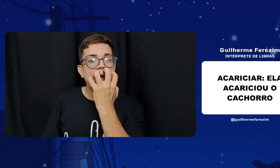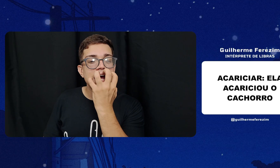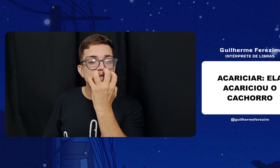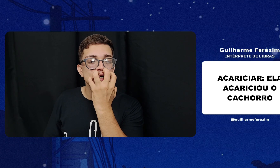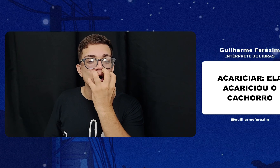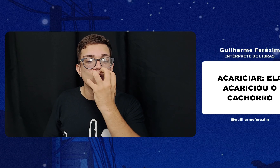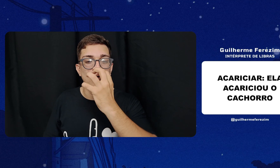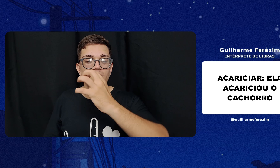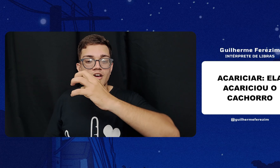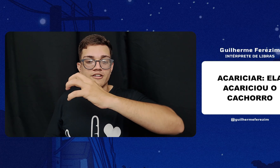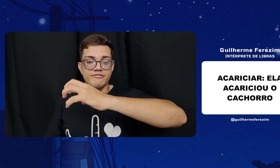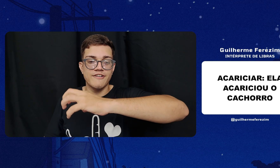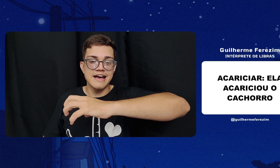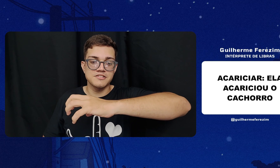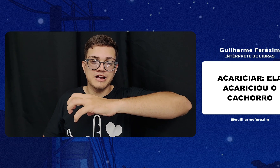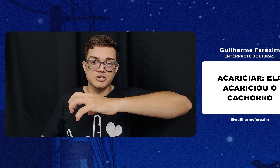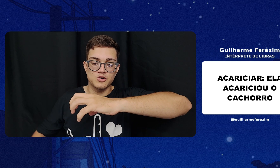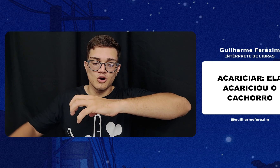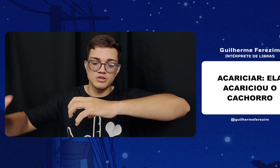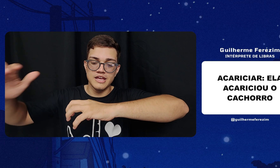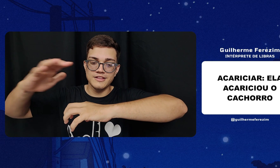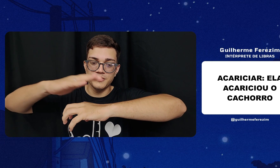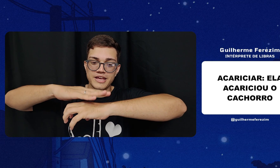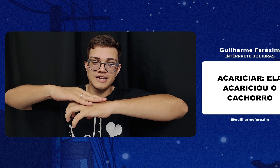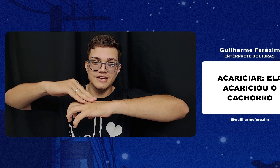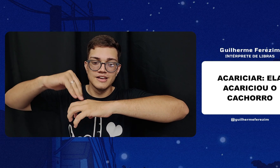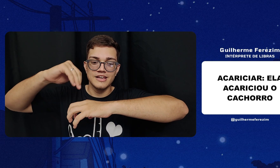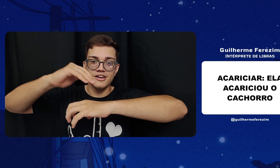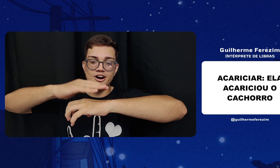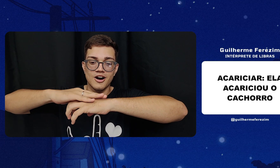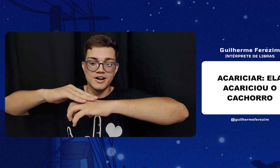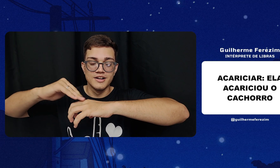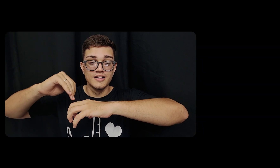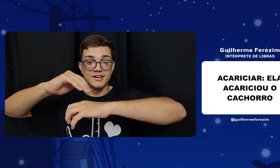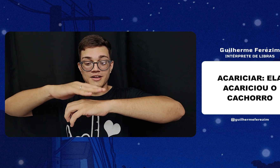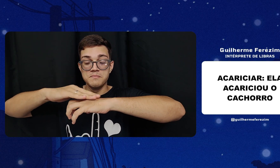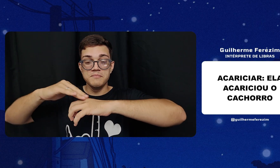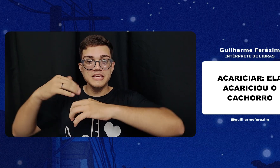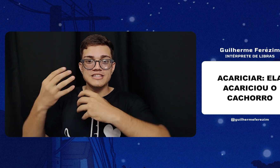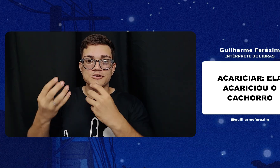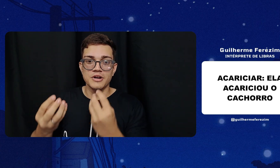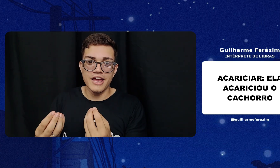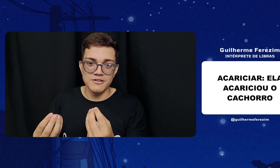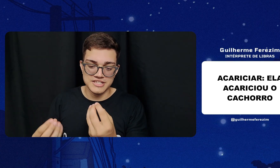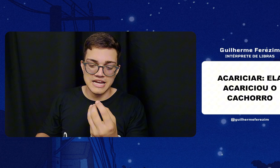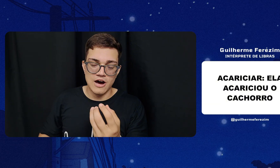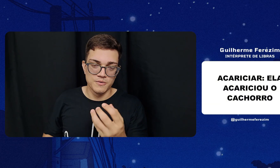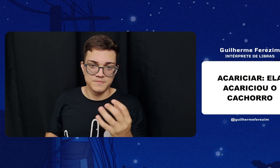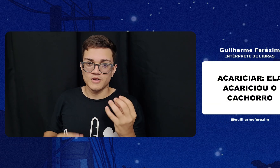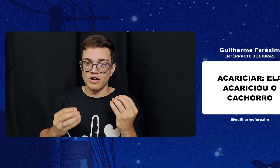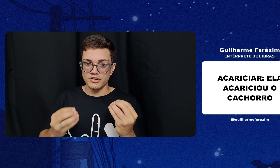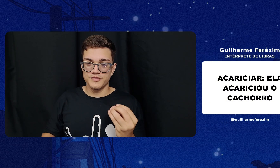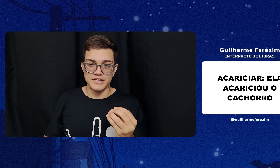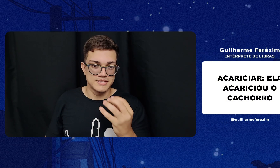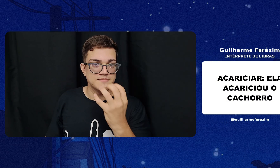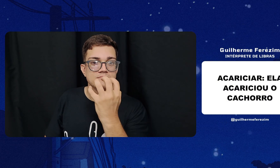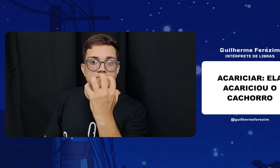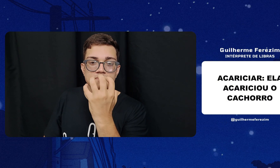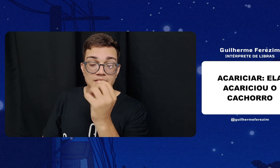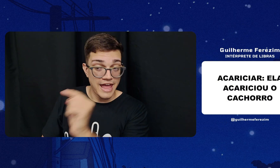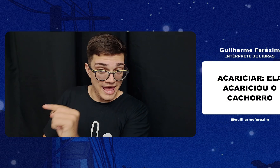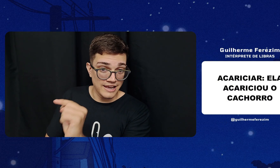Ela, cachorro, faço cachorro, deito ele e ó, misturei o sinal. Olha o que eu